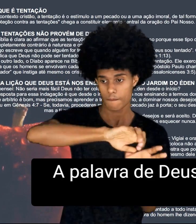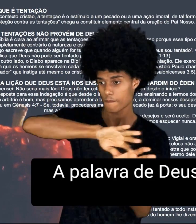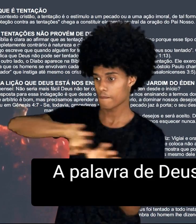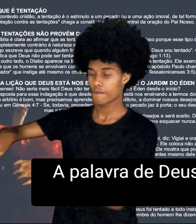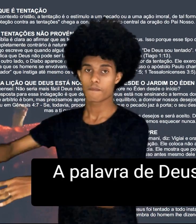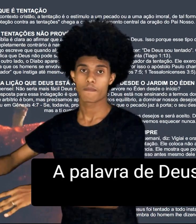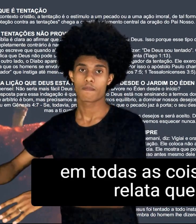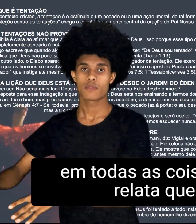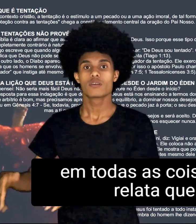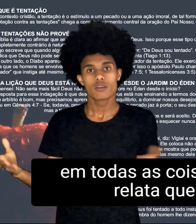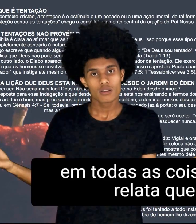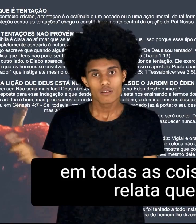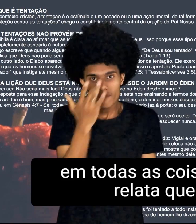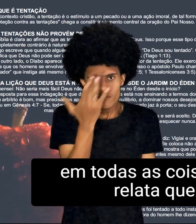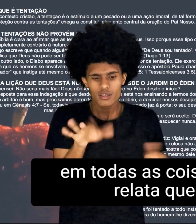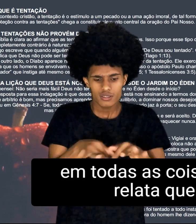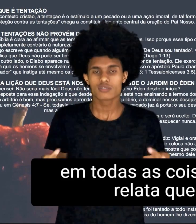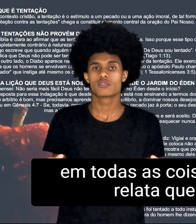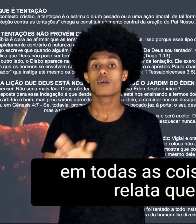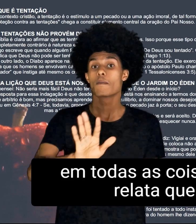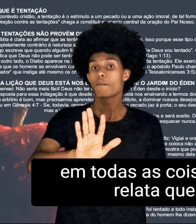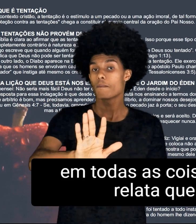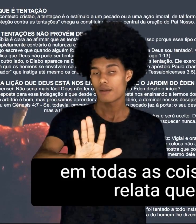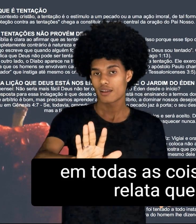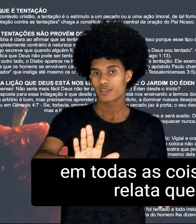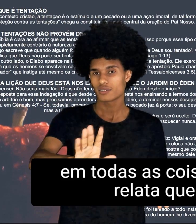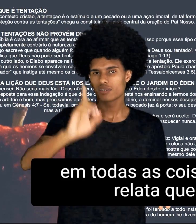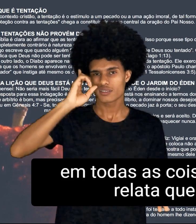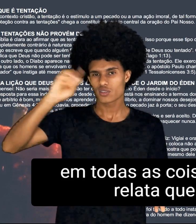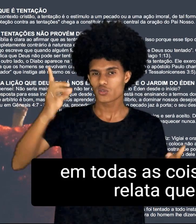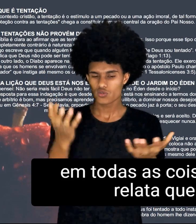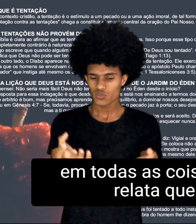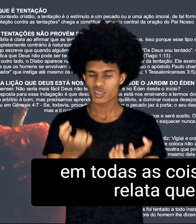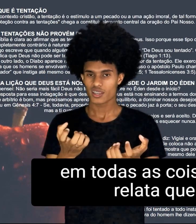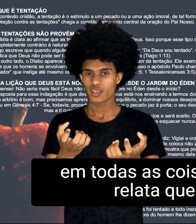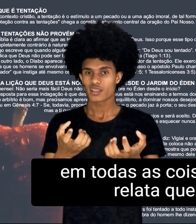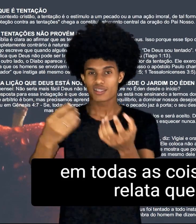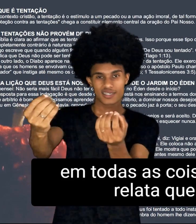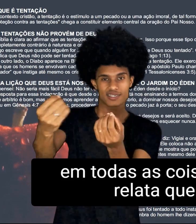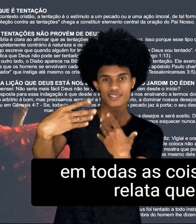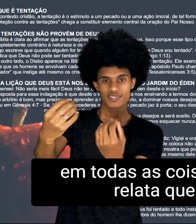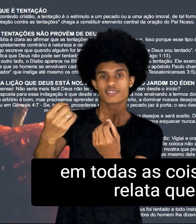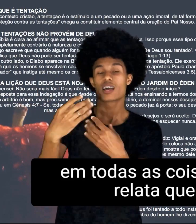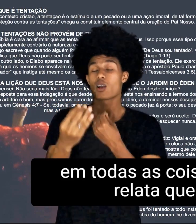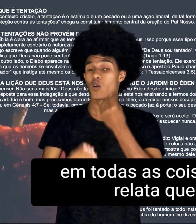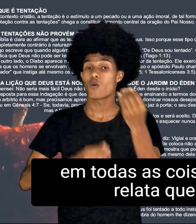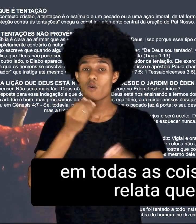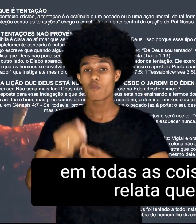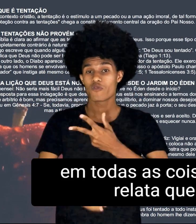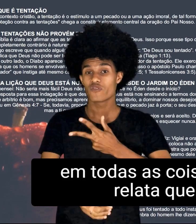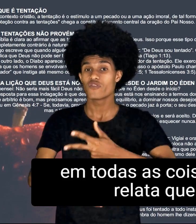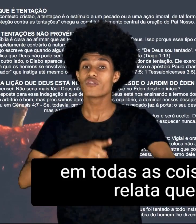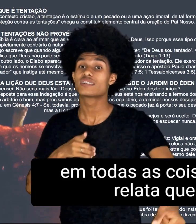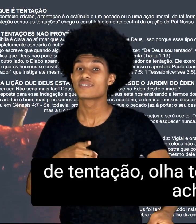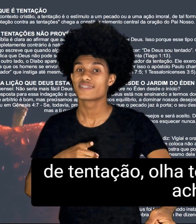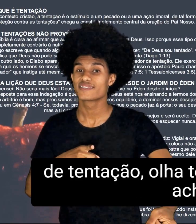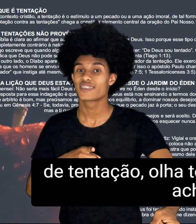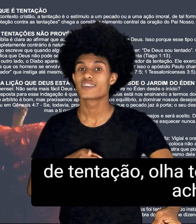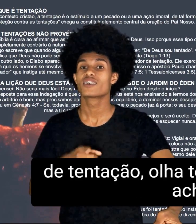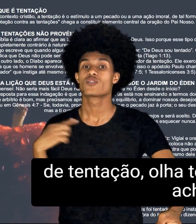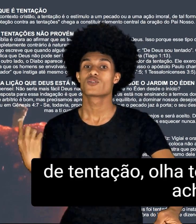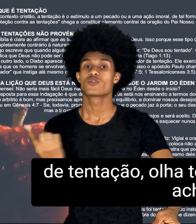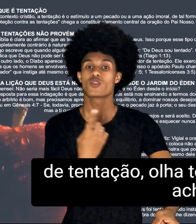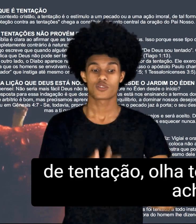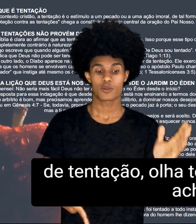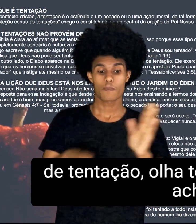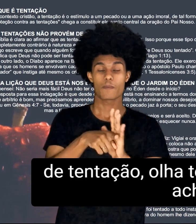que o Senhor Jesus foi tentado em todas as coisas e não pecou. Ok? Ela nos relata que, passado toda sorte de tentação, olha,